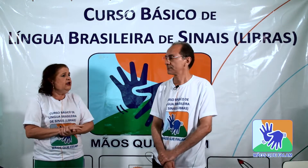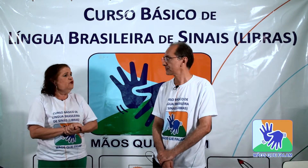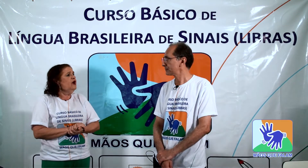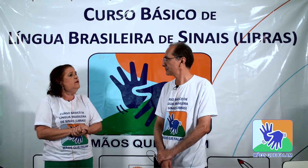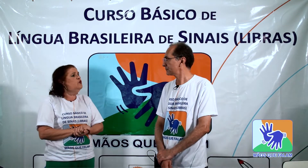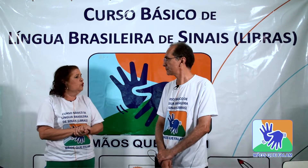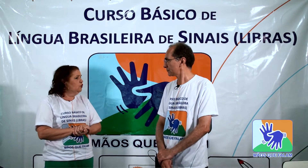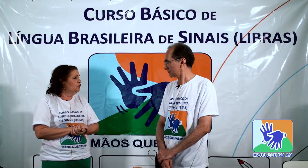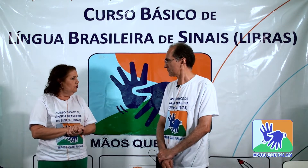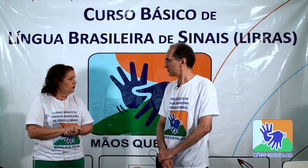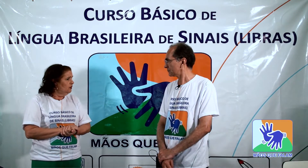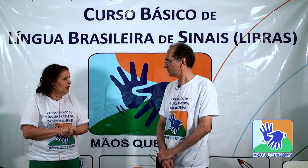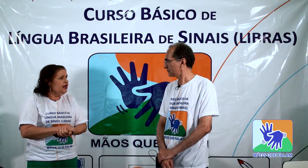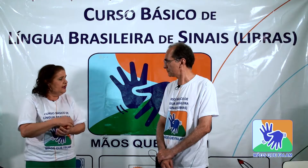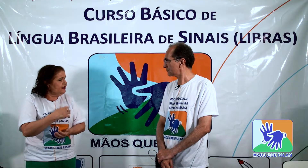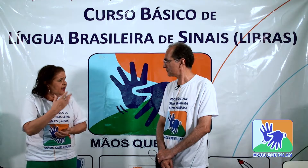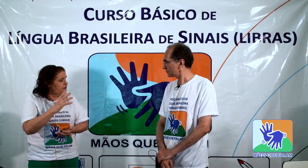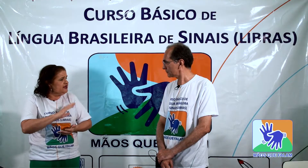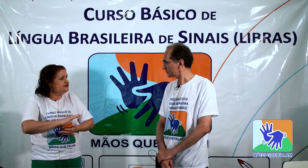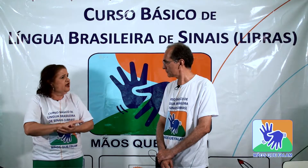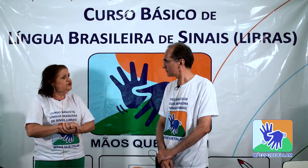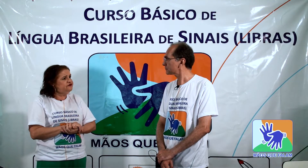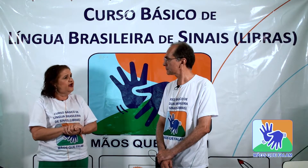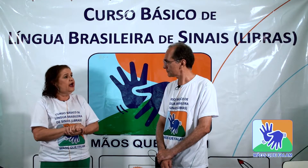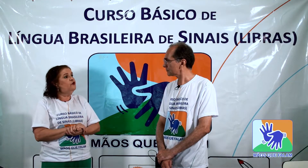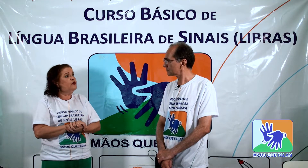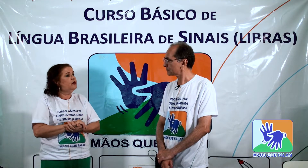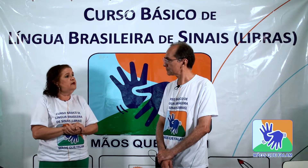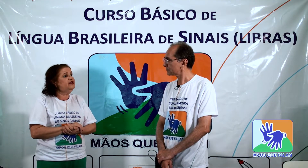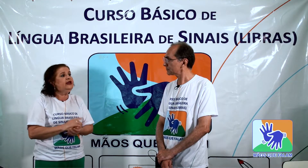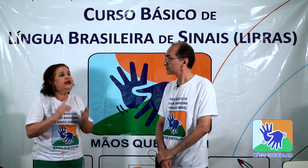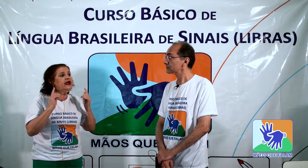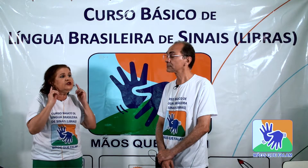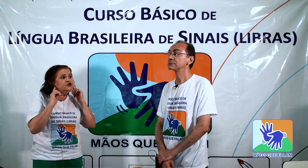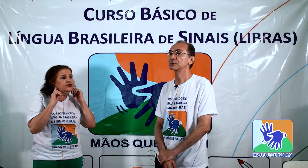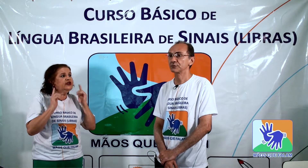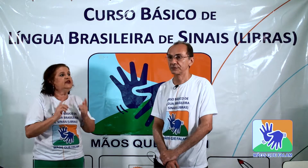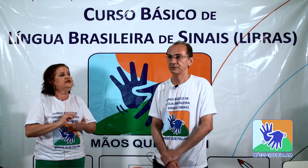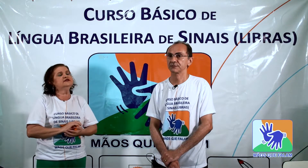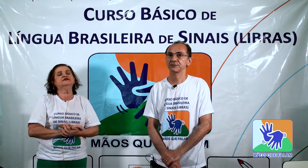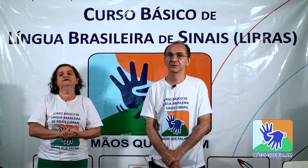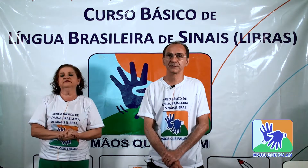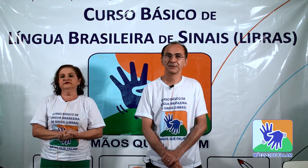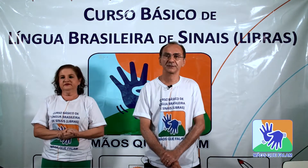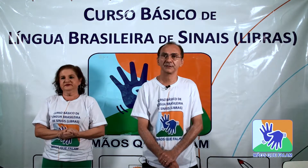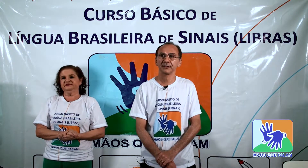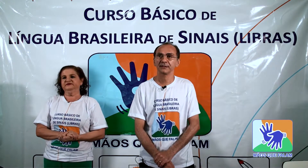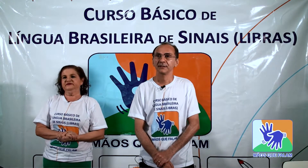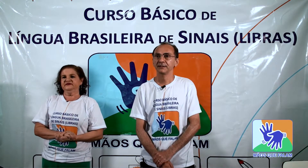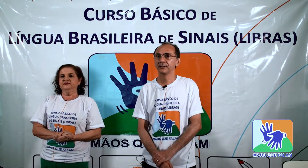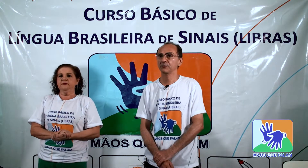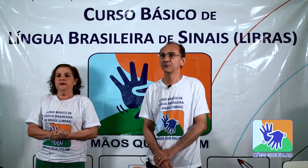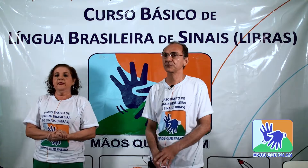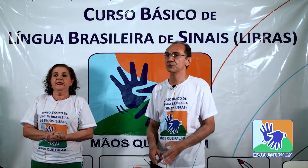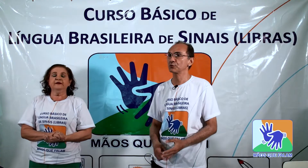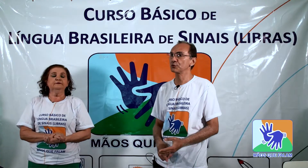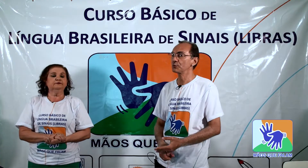é mudo. Ele tem capacidade de falar. O problema dele é na surdez. Justamente, né? Então, surdo-mudo,